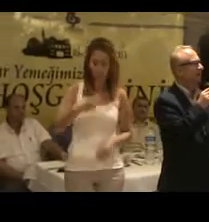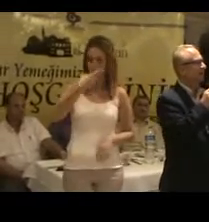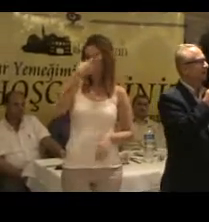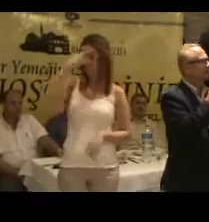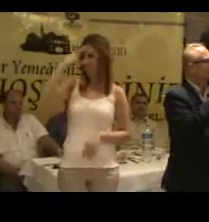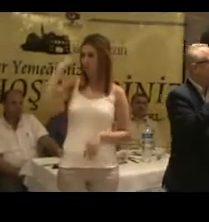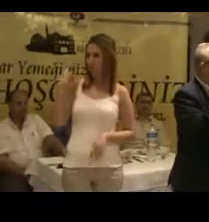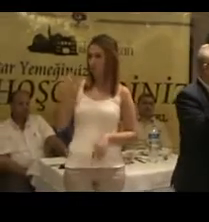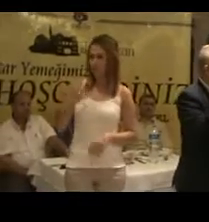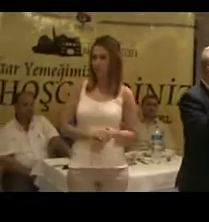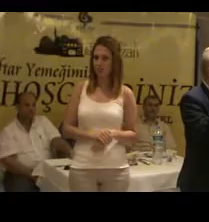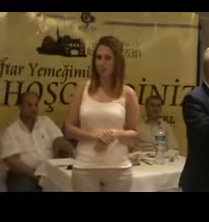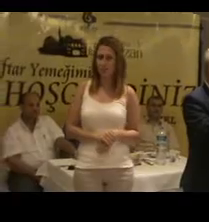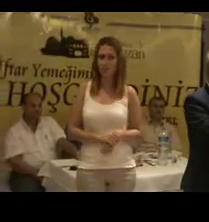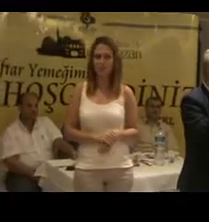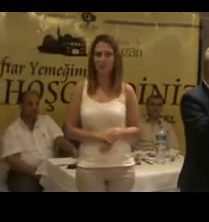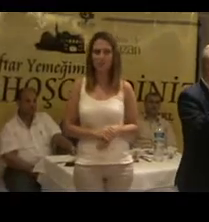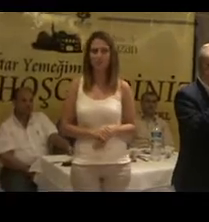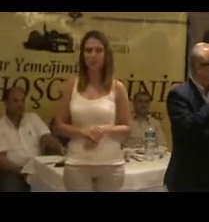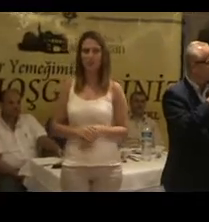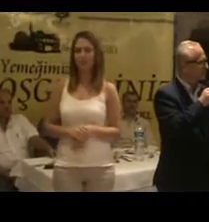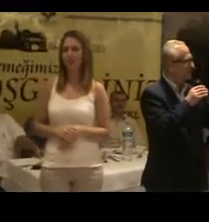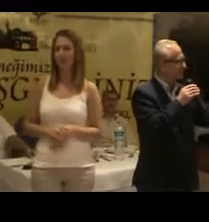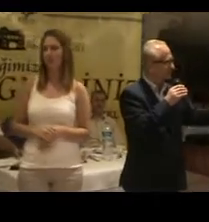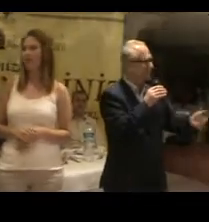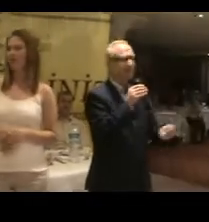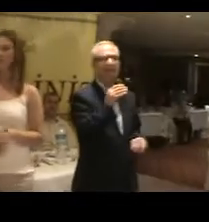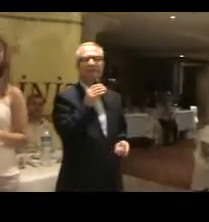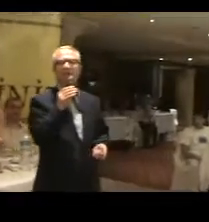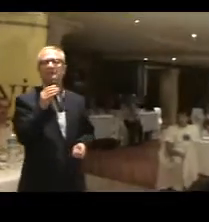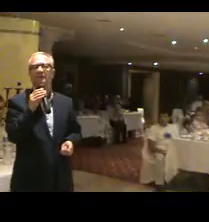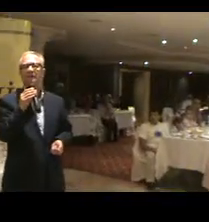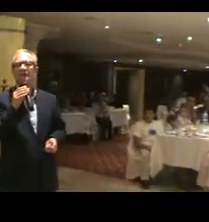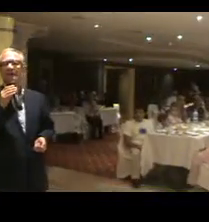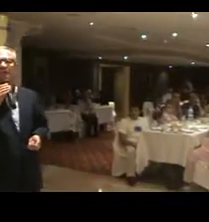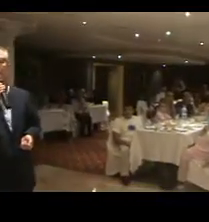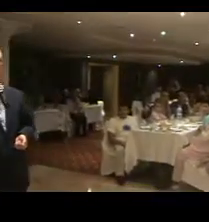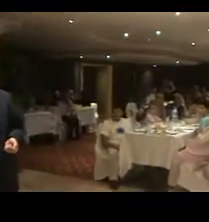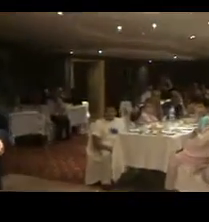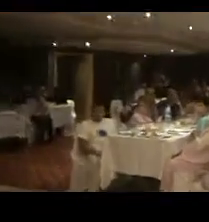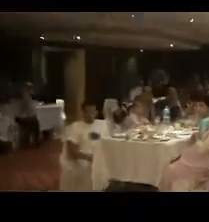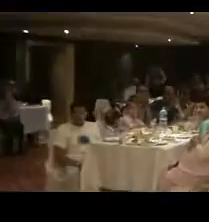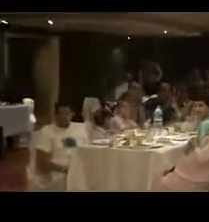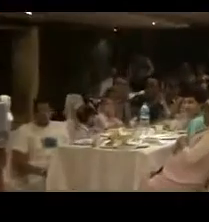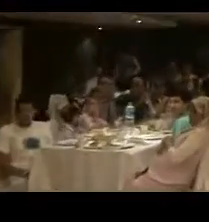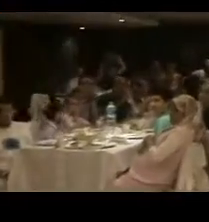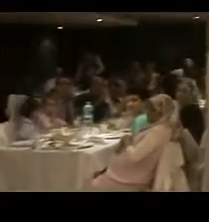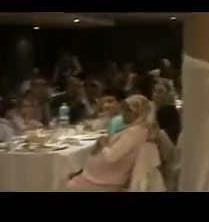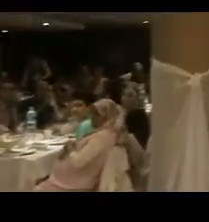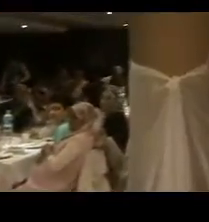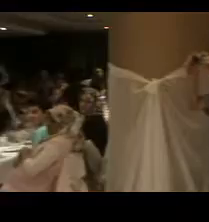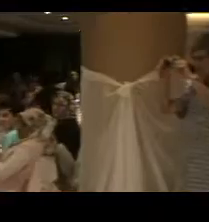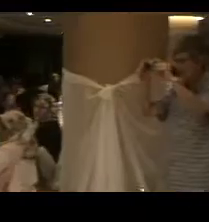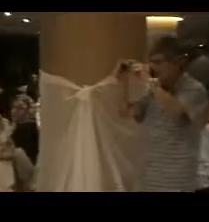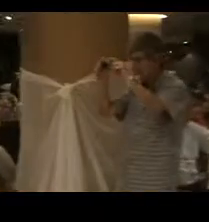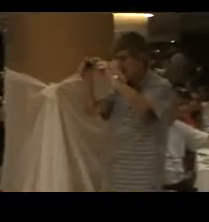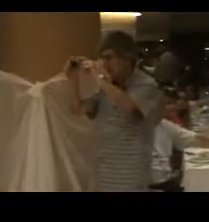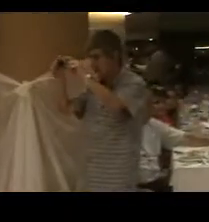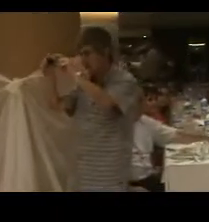İnşallah geldi geliyor dediğimiz ama 20. gününü idrak ettiğimiz bu Ramazan ayı